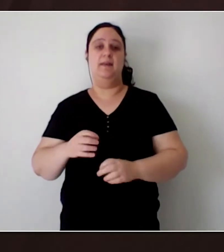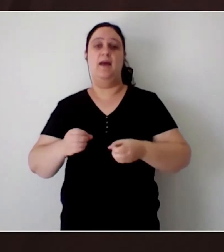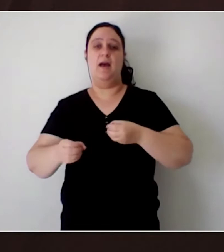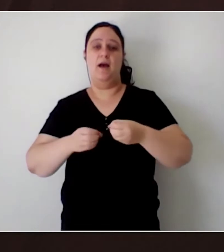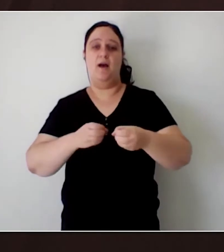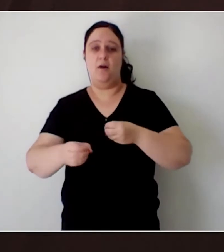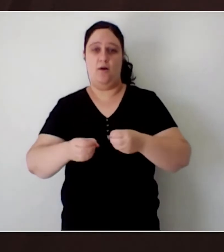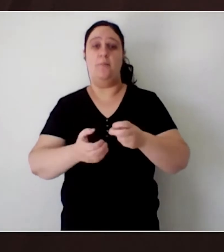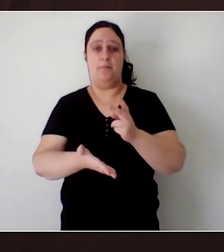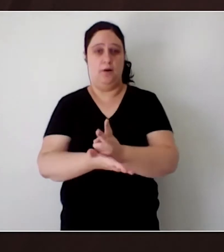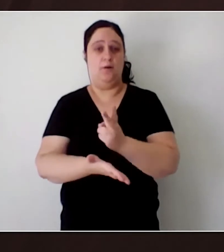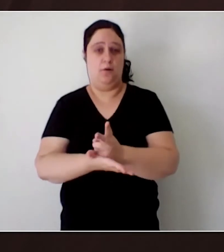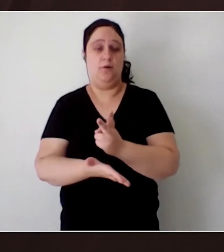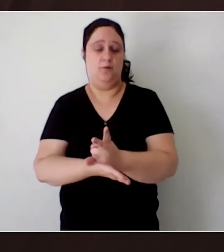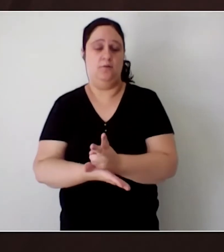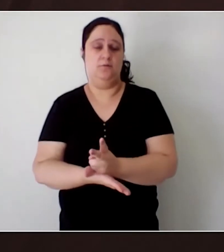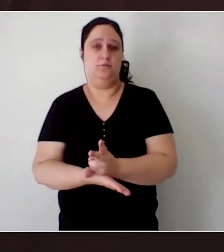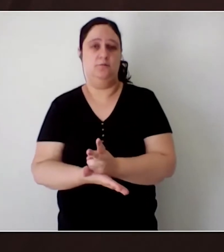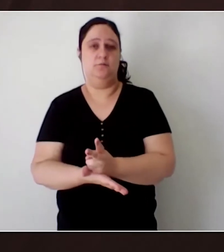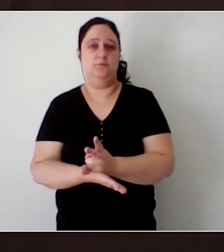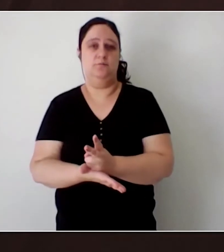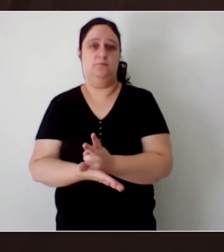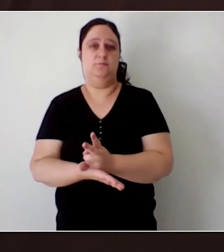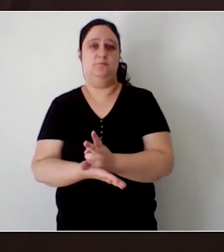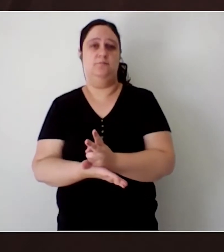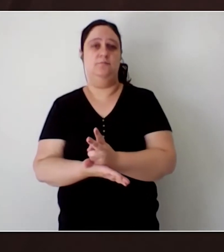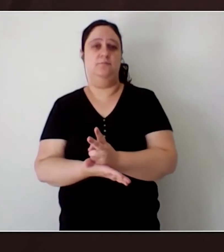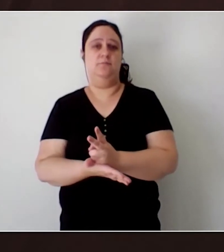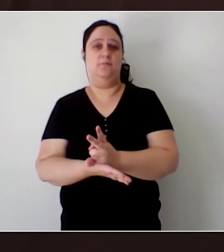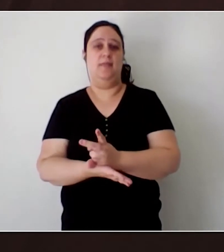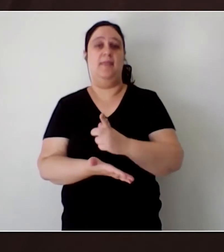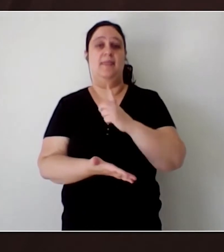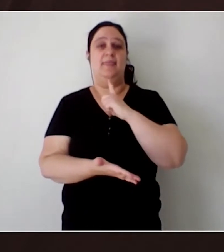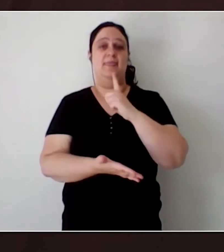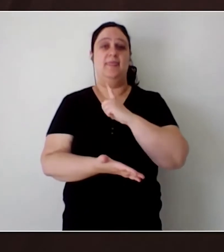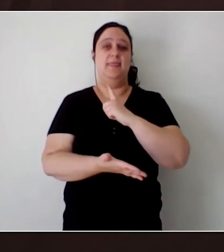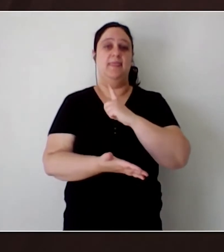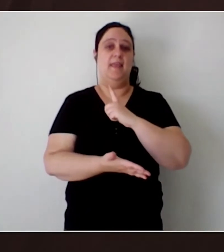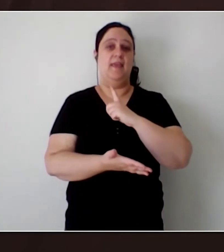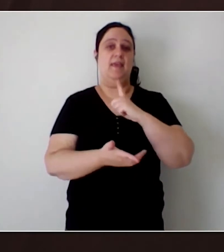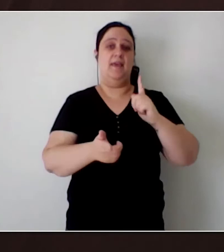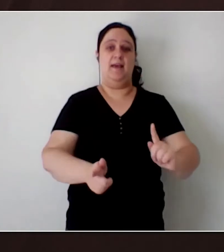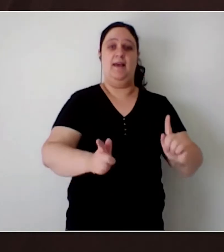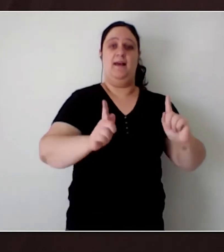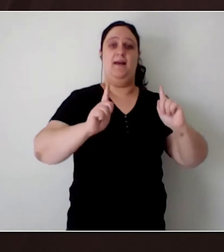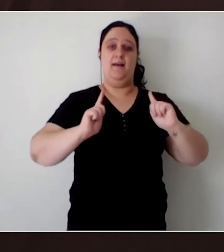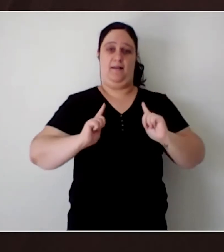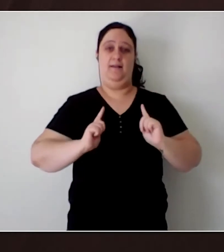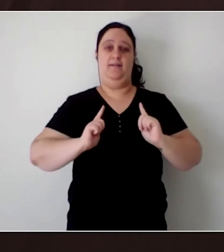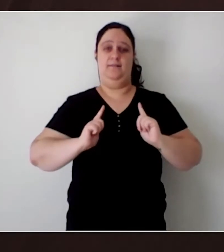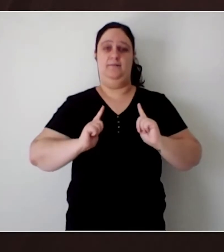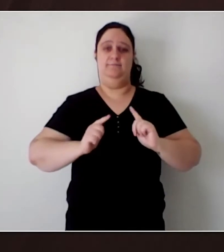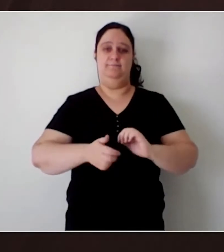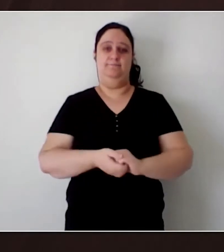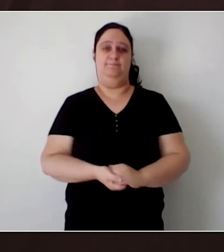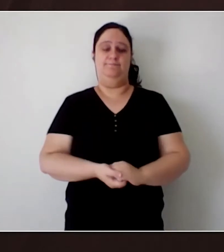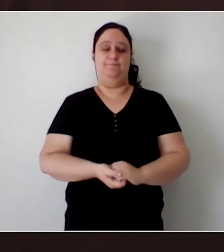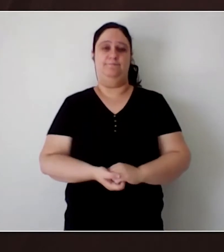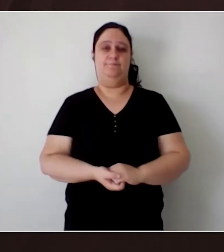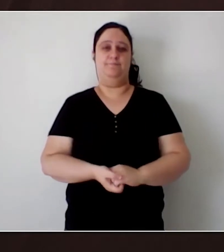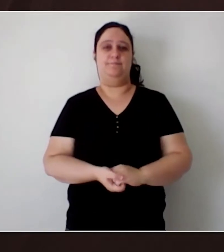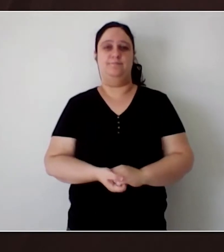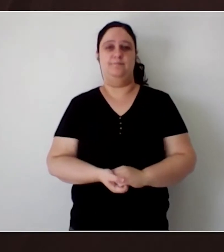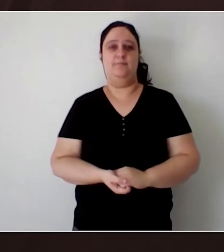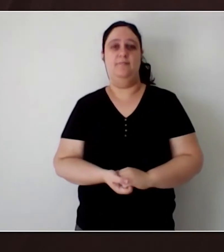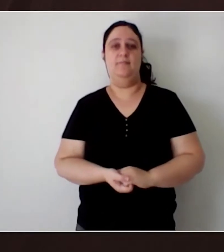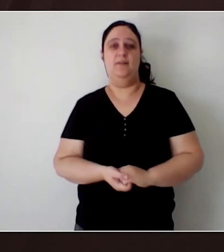edificou, esse receberá galardão. Então, se nós edificarmos hoje, irmãos, com o material